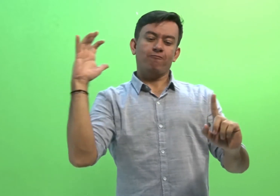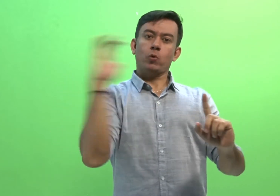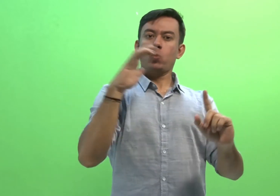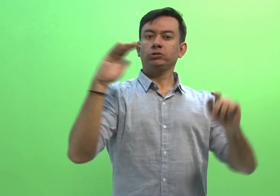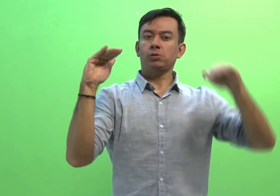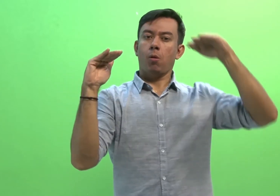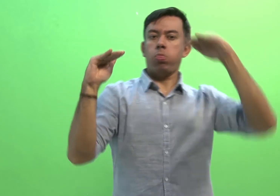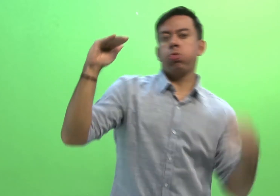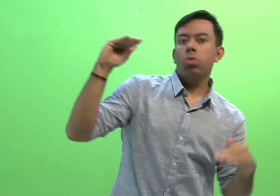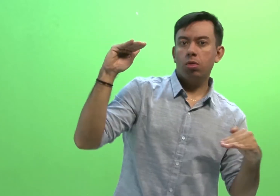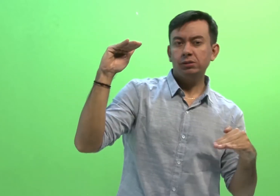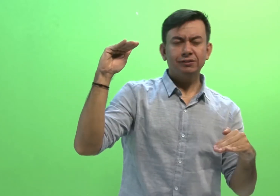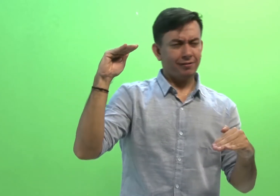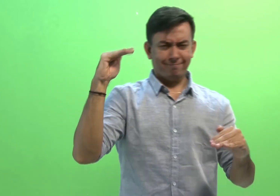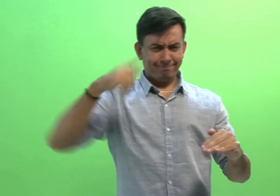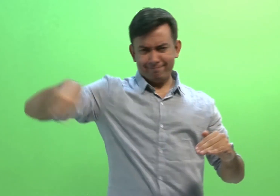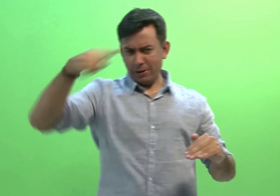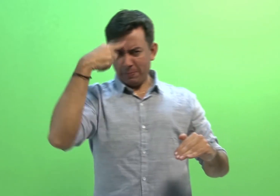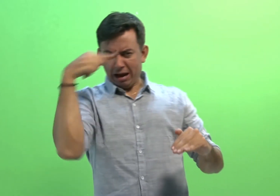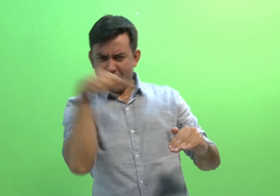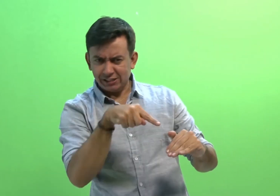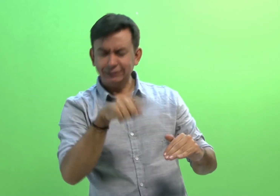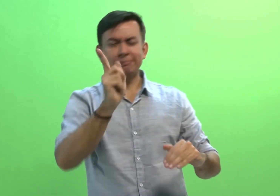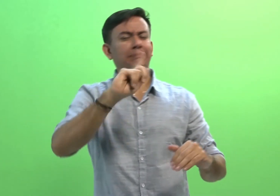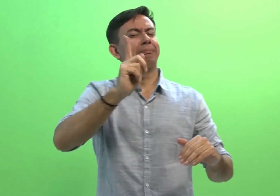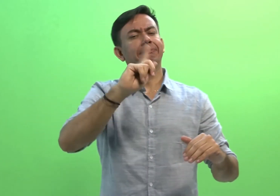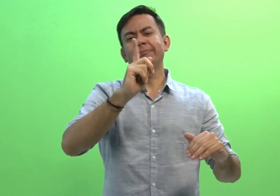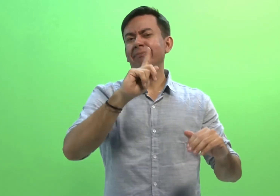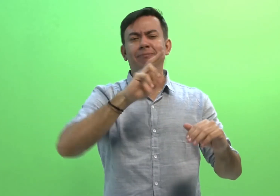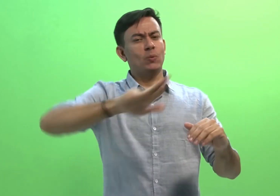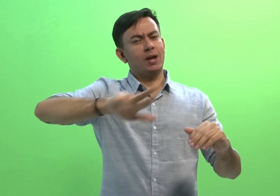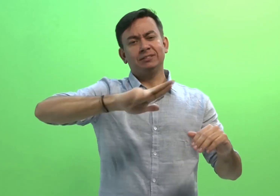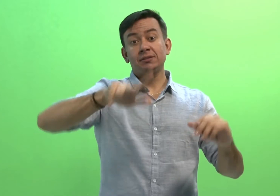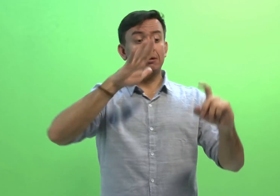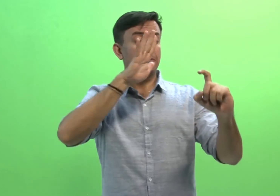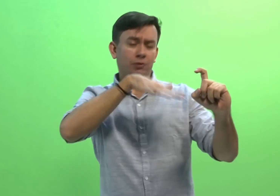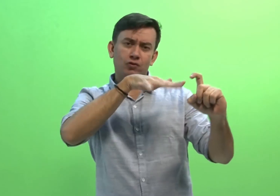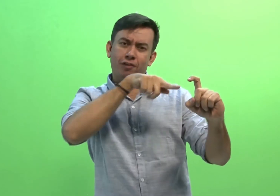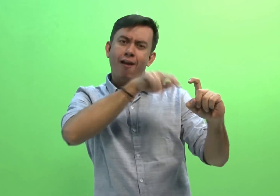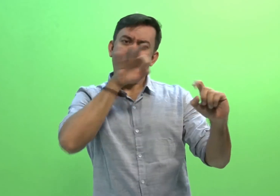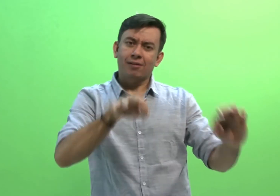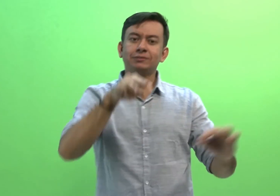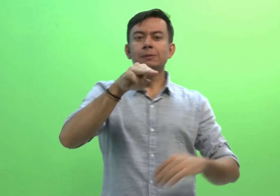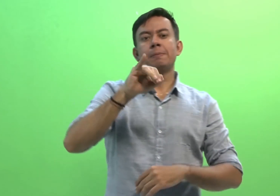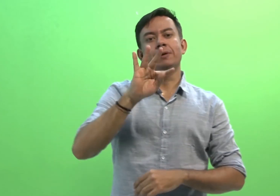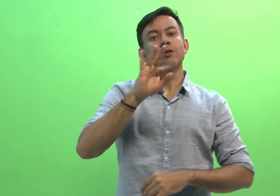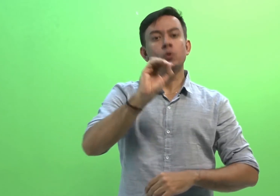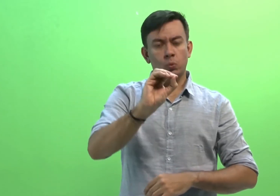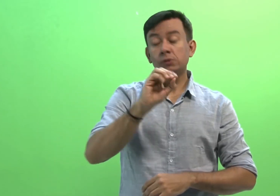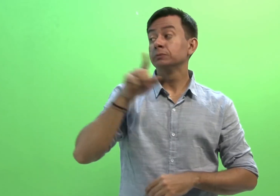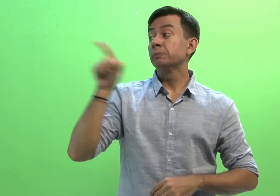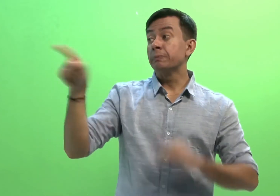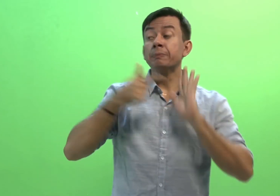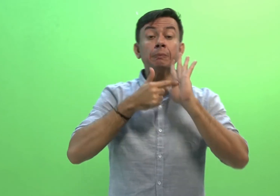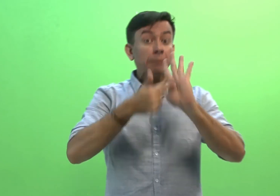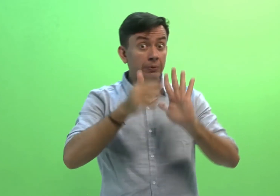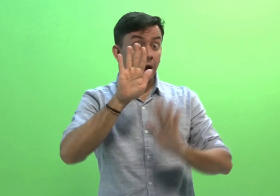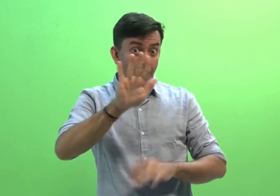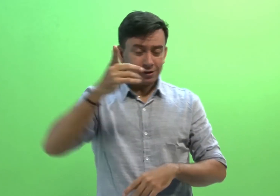que influenciar a língua de sinais, não. A língua de sinais não é uma língua desorganizada, isso é um mito.